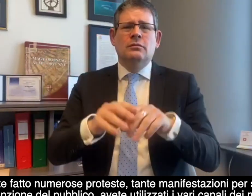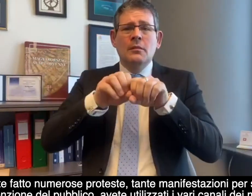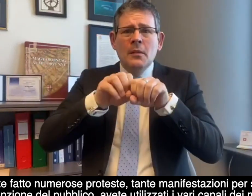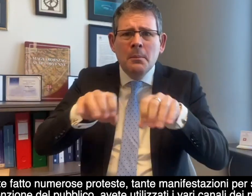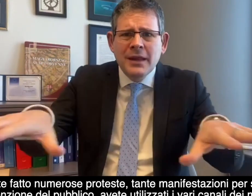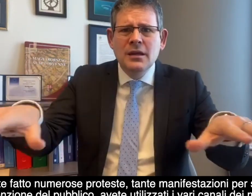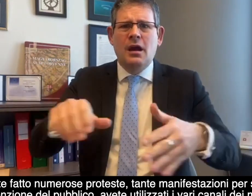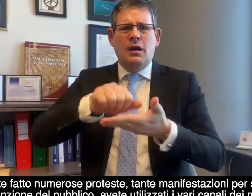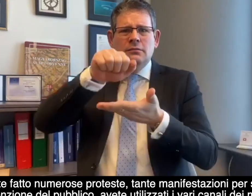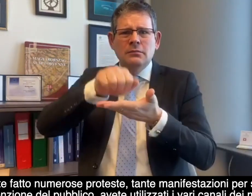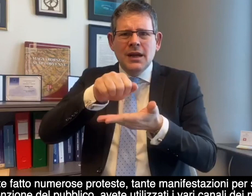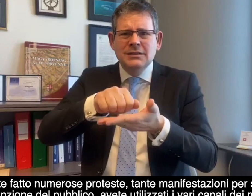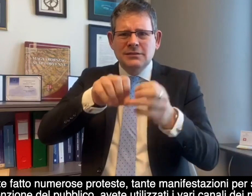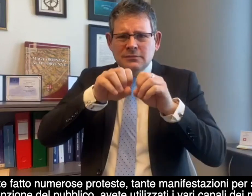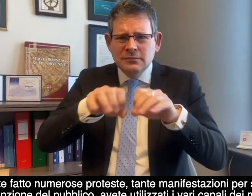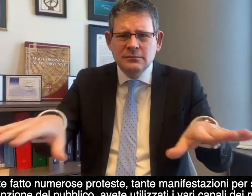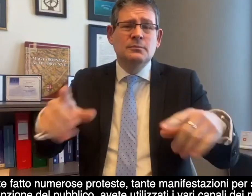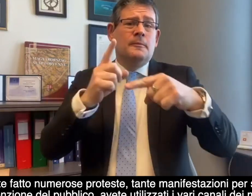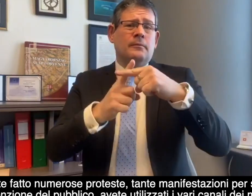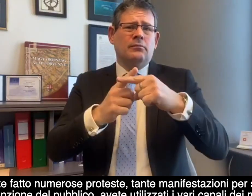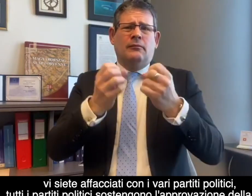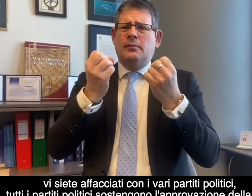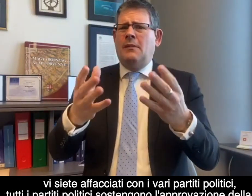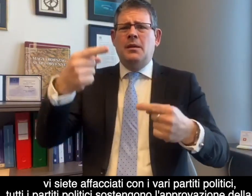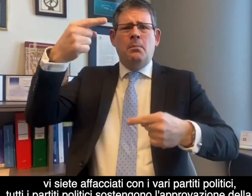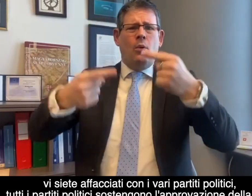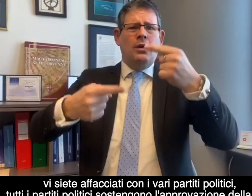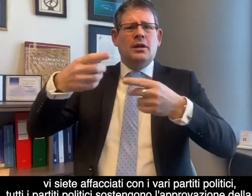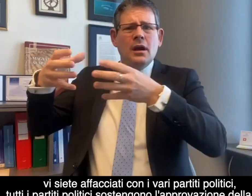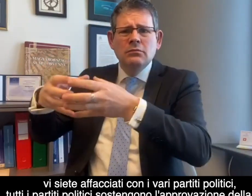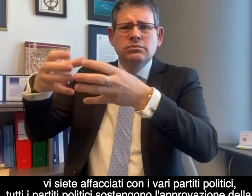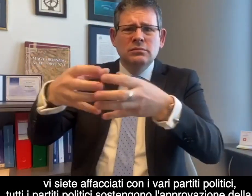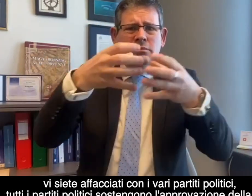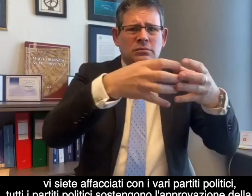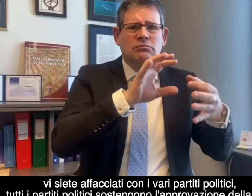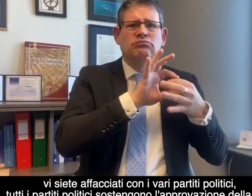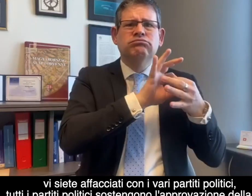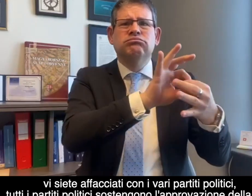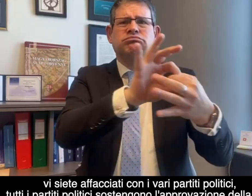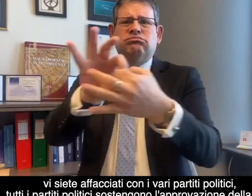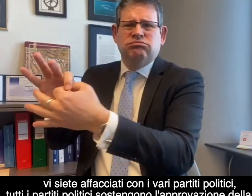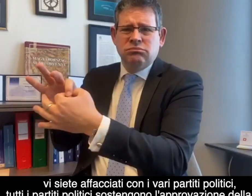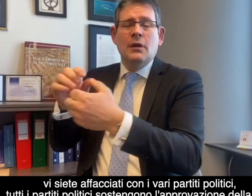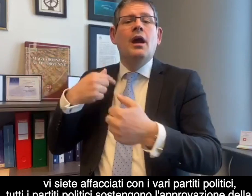utilizzato i vari canali dei mass media vi siete affacciati con i vari partiti politici tutti i partiti politici